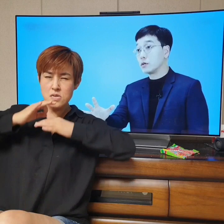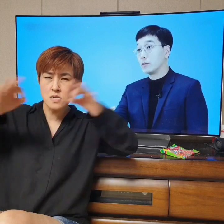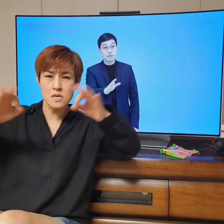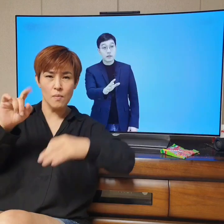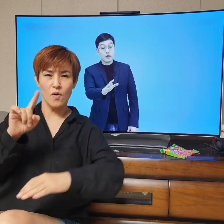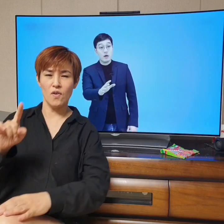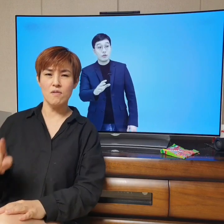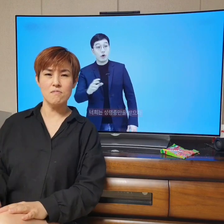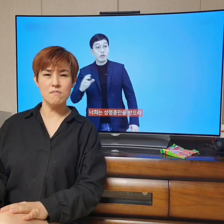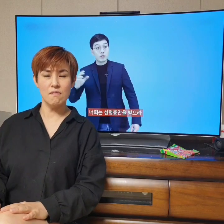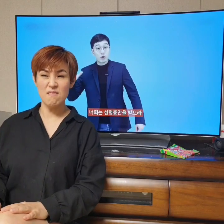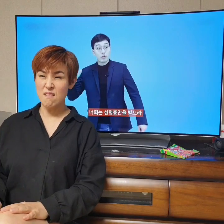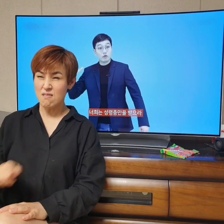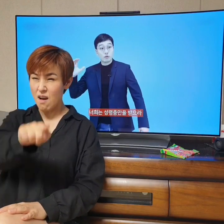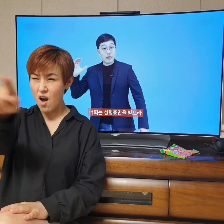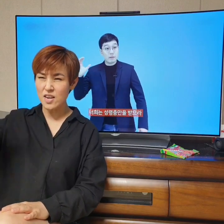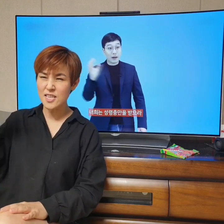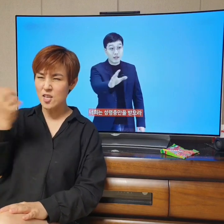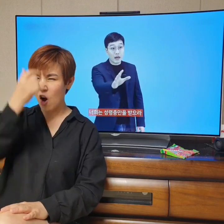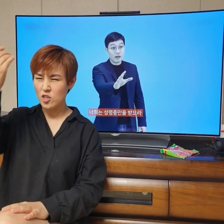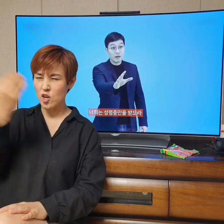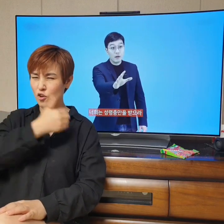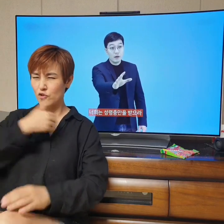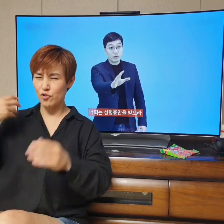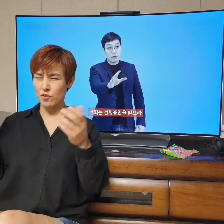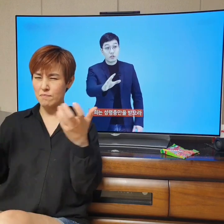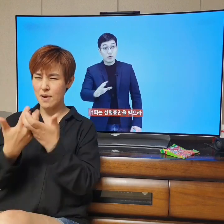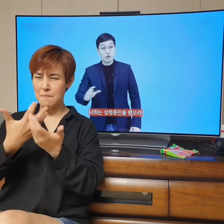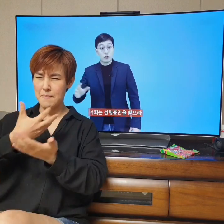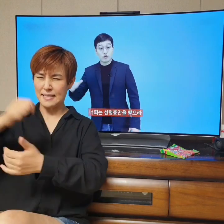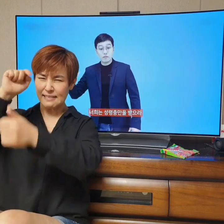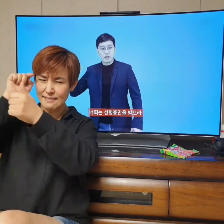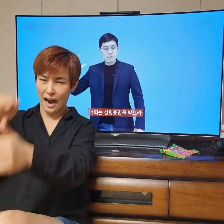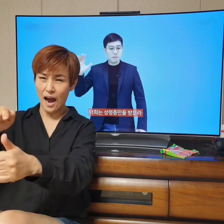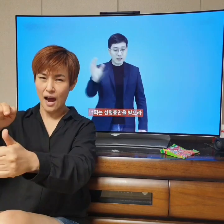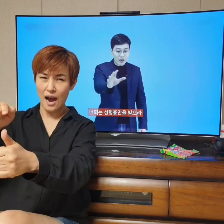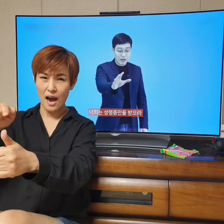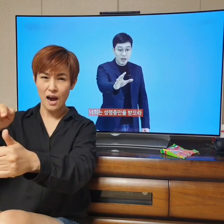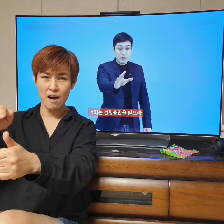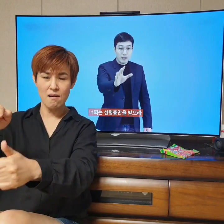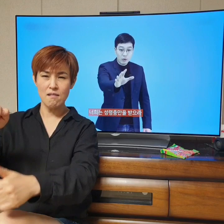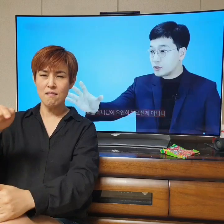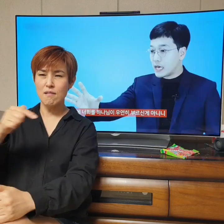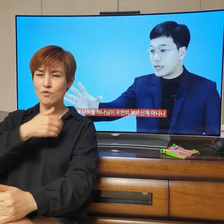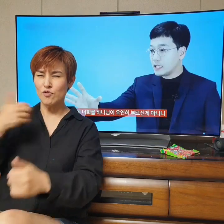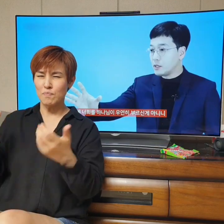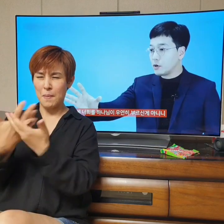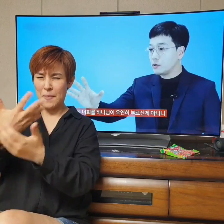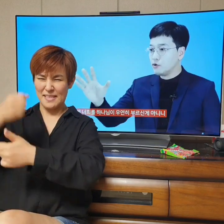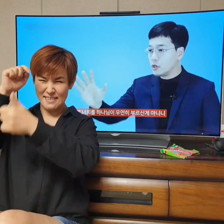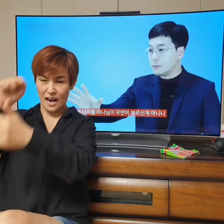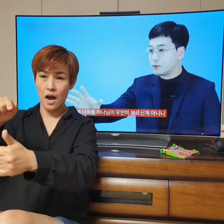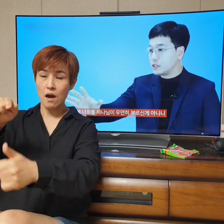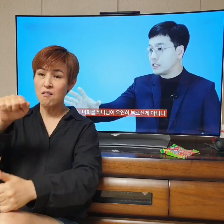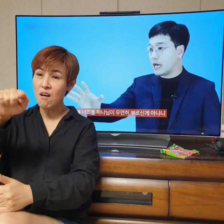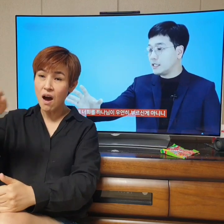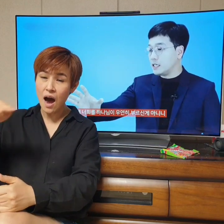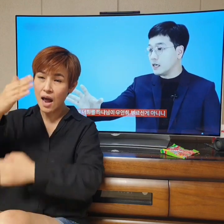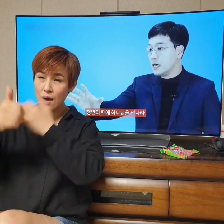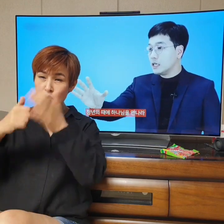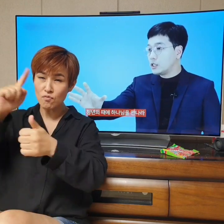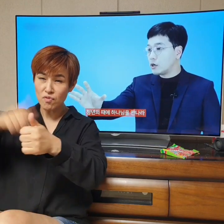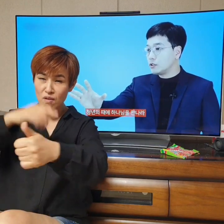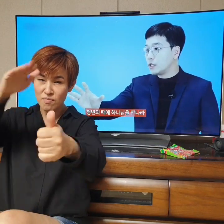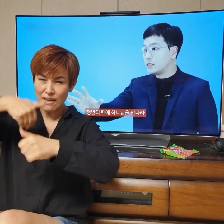버럭 지르면서 너희는 성령 충만을 받으라. 너희는 성령의 충만을 받으라. 이곳에 하나님이 너희를 우연히 부르신